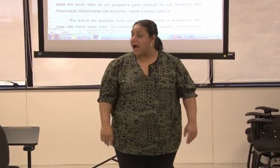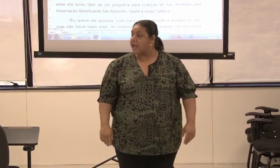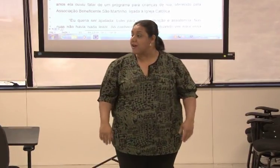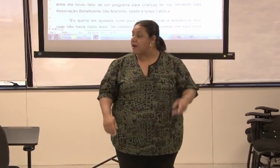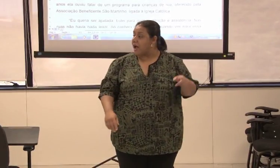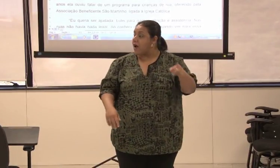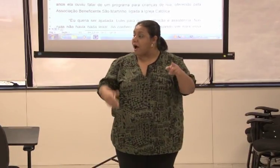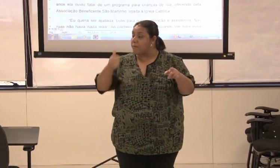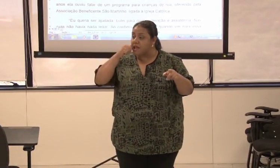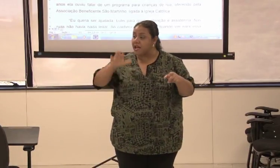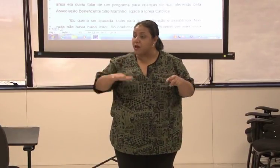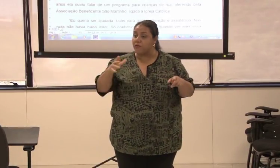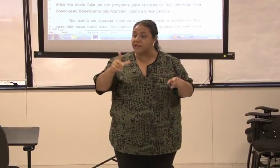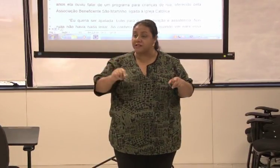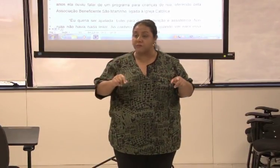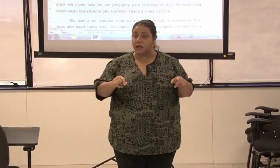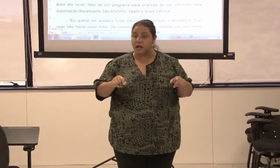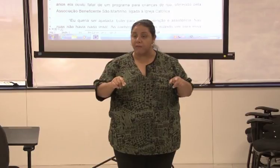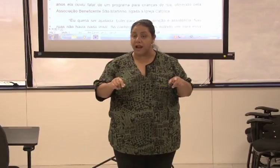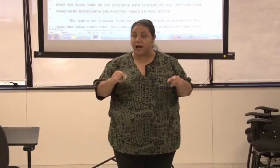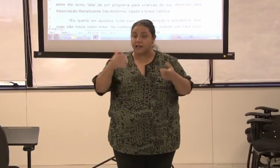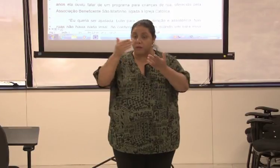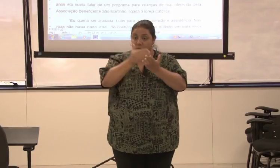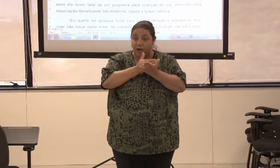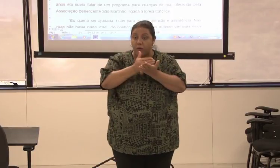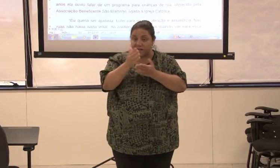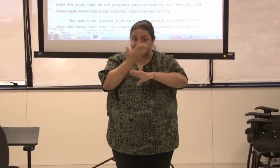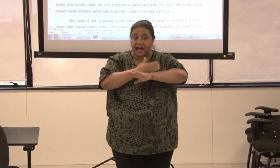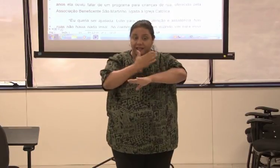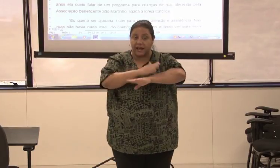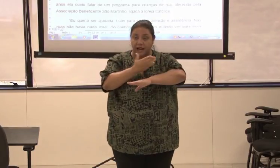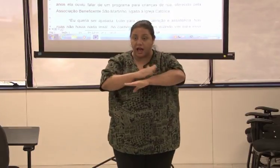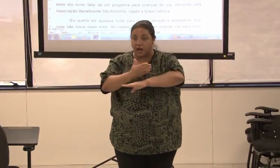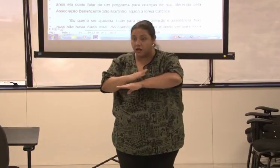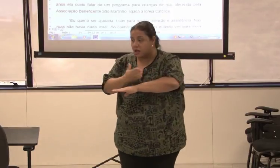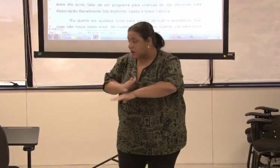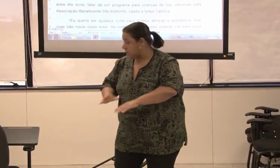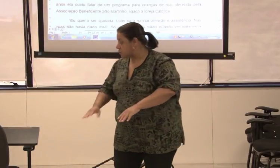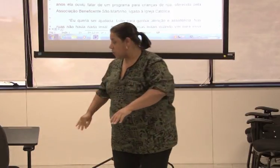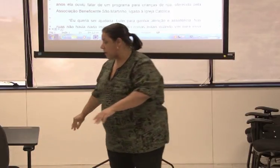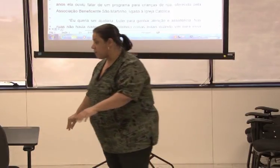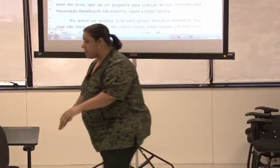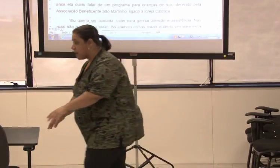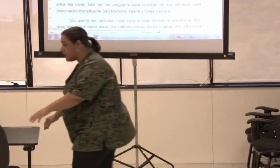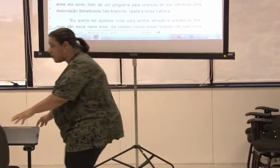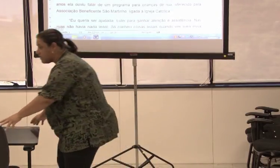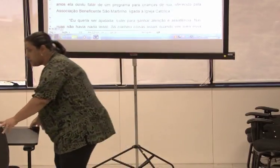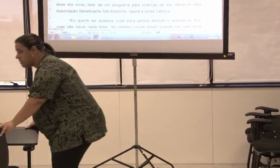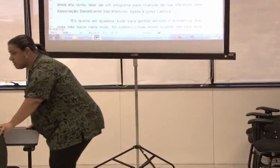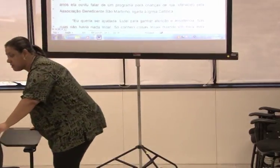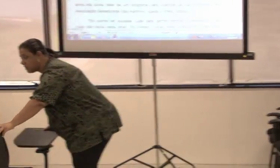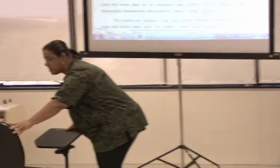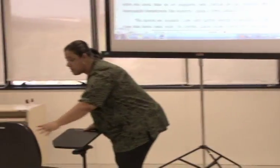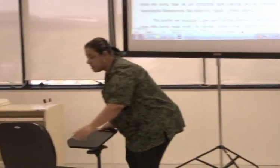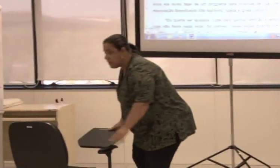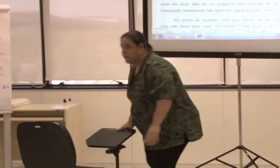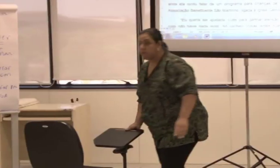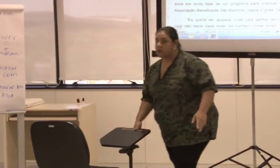Aí a menina era um fantasminha, camarada. Para começar a treinar, a gente colocava uma cadeira. Porque